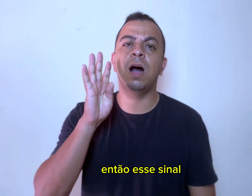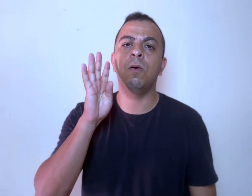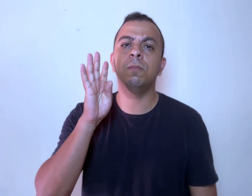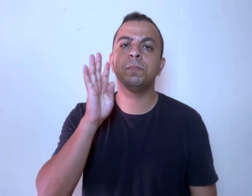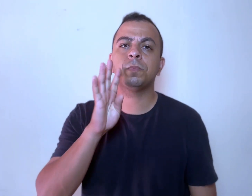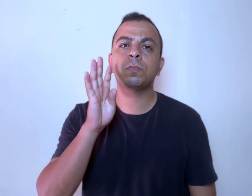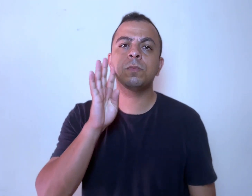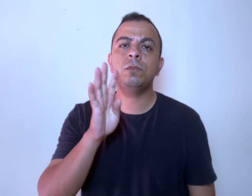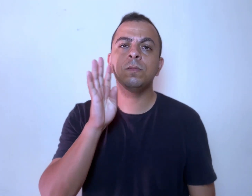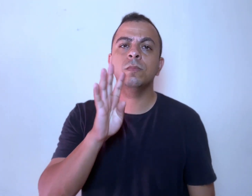sinal